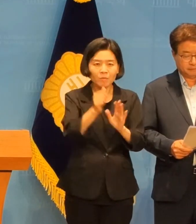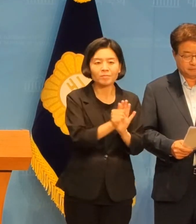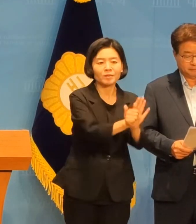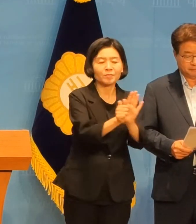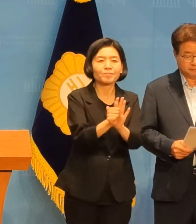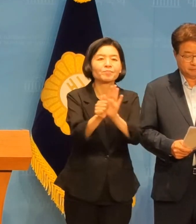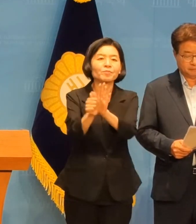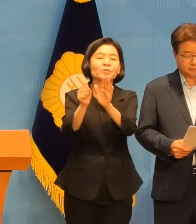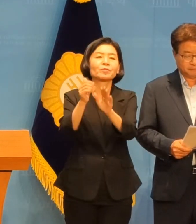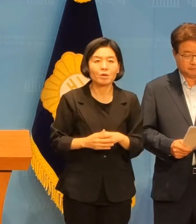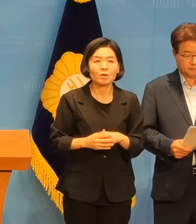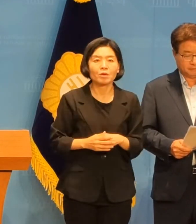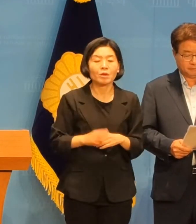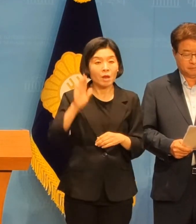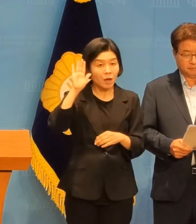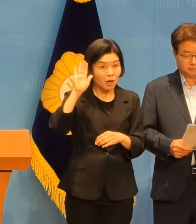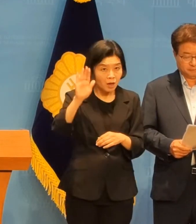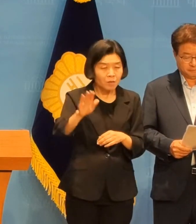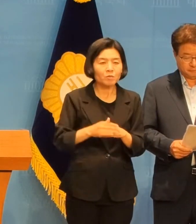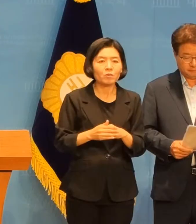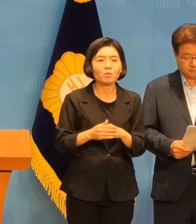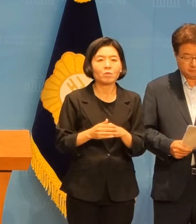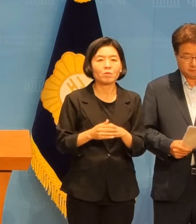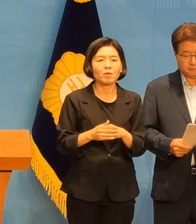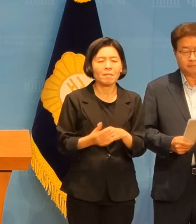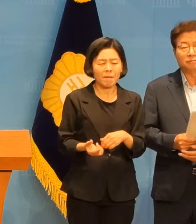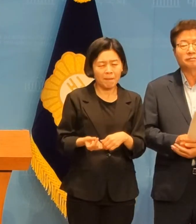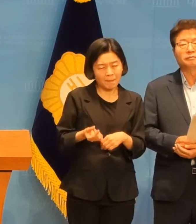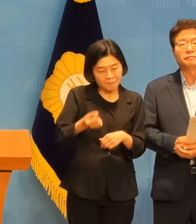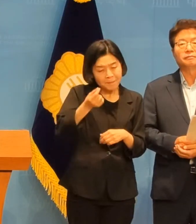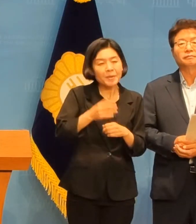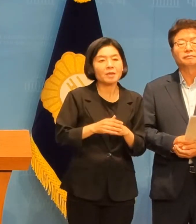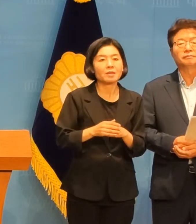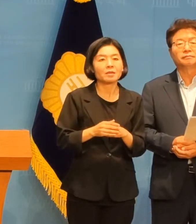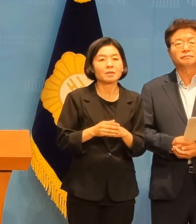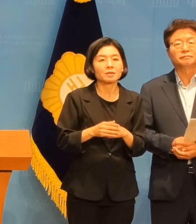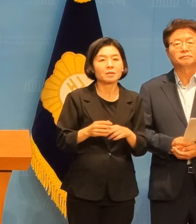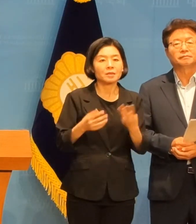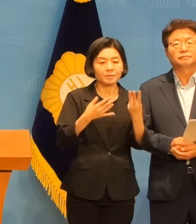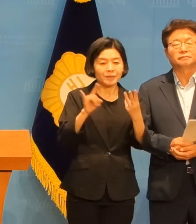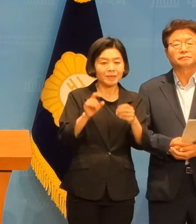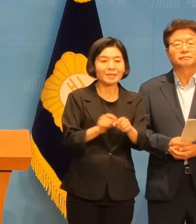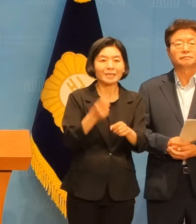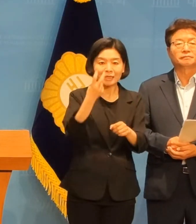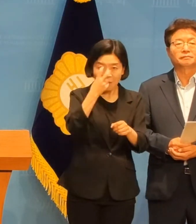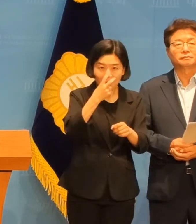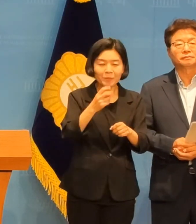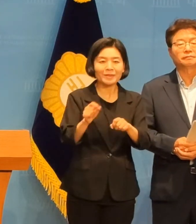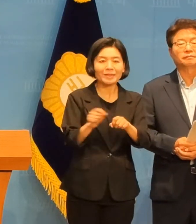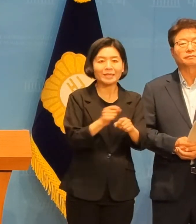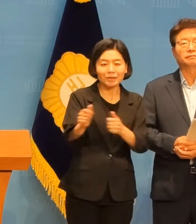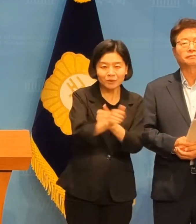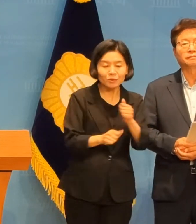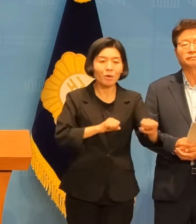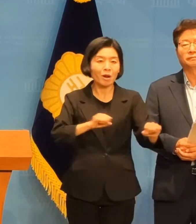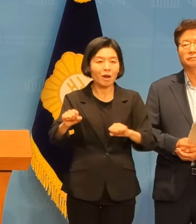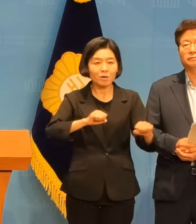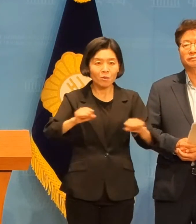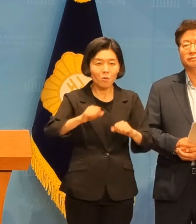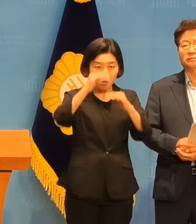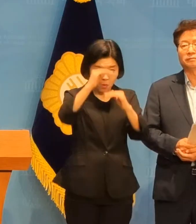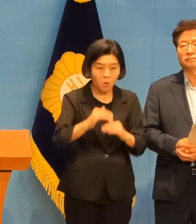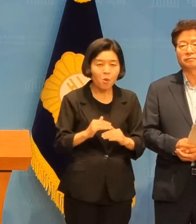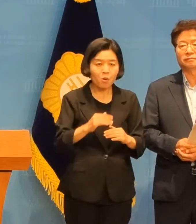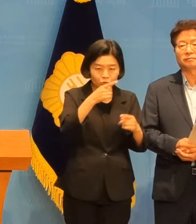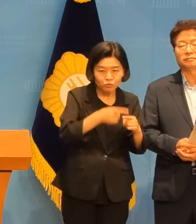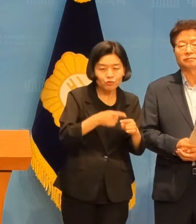하고 있습니다. 앞으로 조속한 시일 내에 지금 3대 특검의 특위 활동에 대해서 저희들이 중간